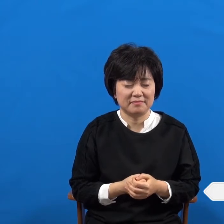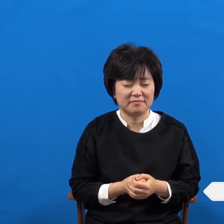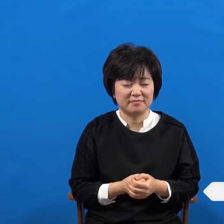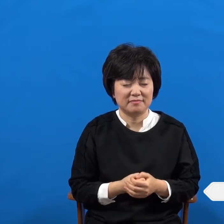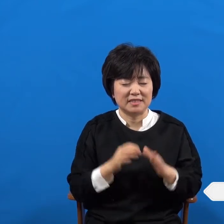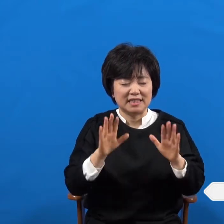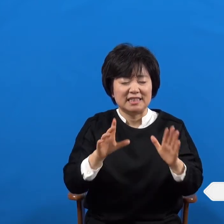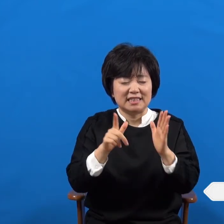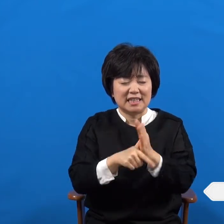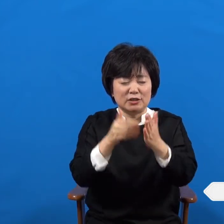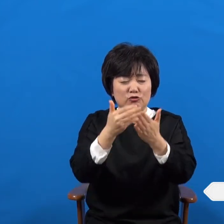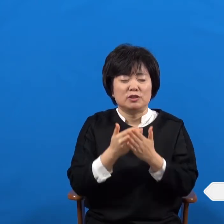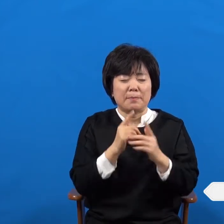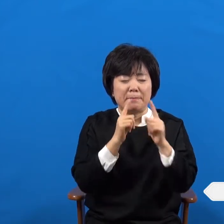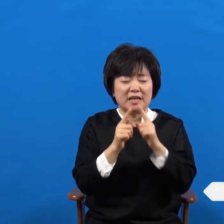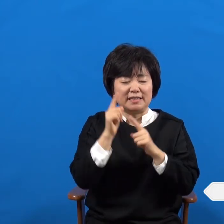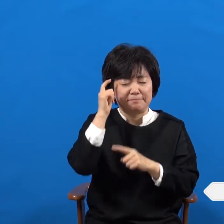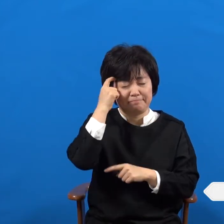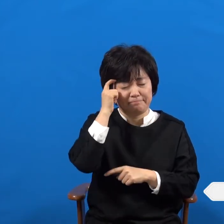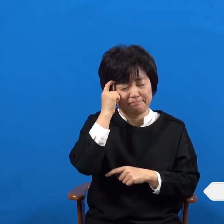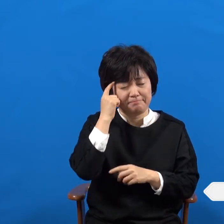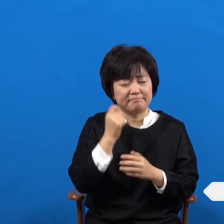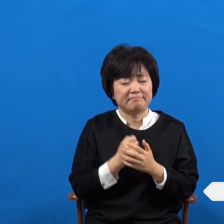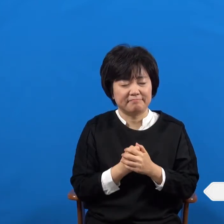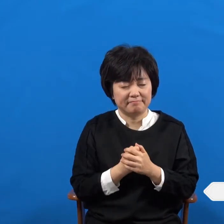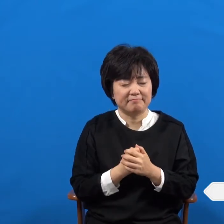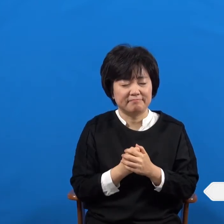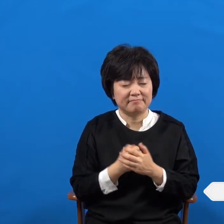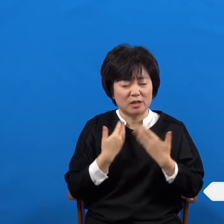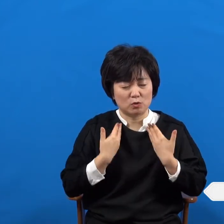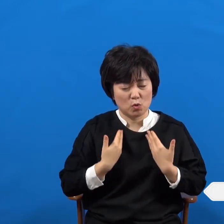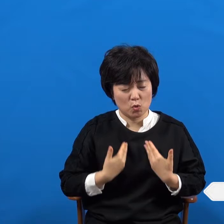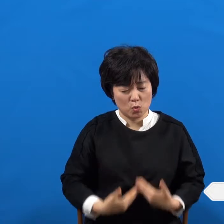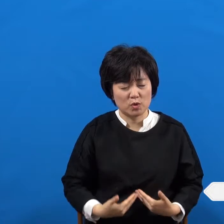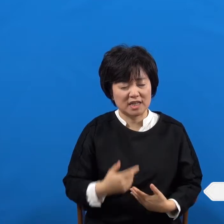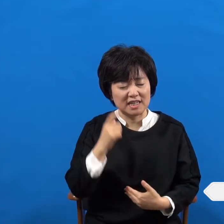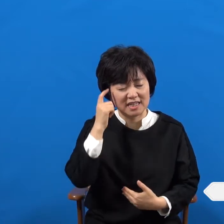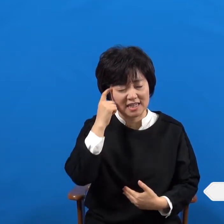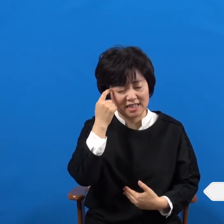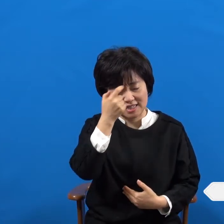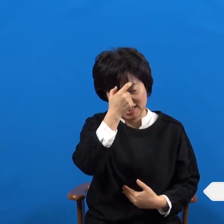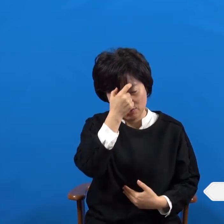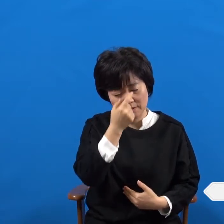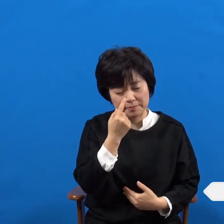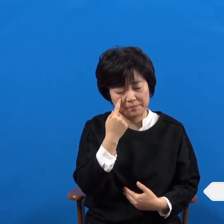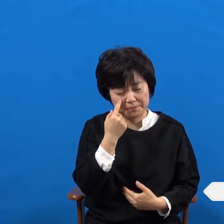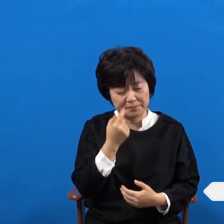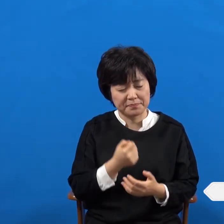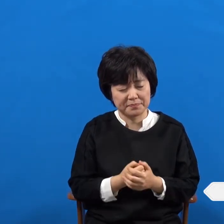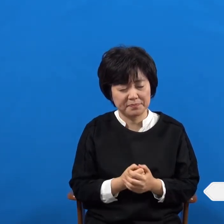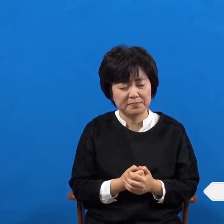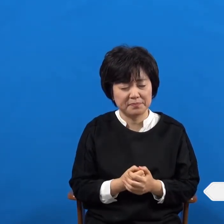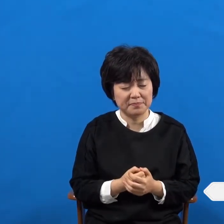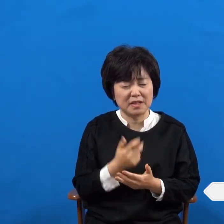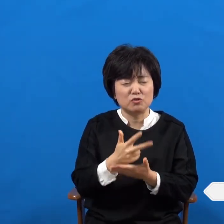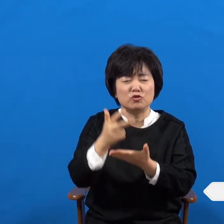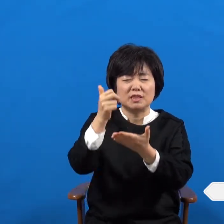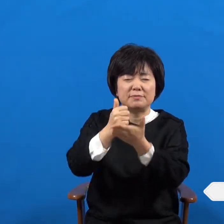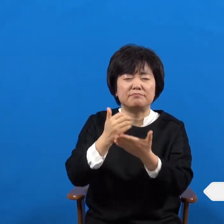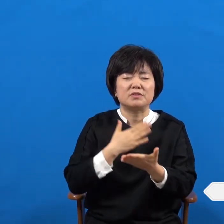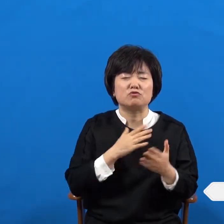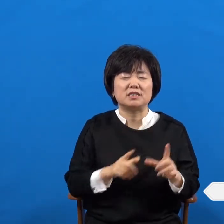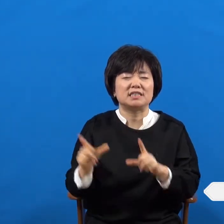우리 시간 주신 말씀 생각하면서 한번 조용히 기도하는 시간 갖겠습니다. 주님, 우리